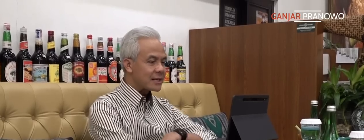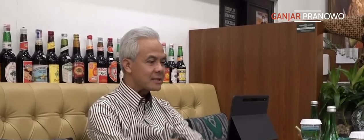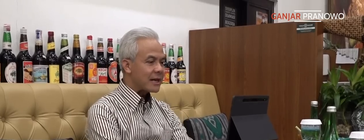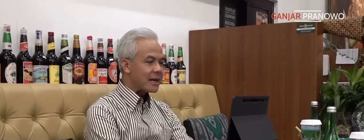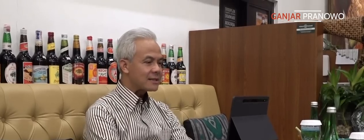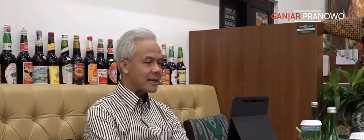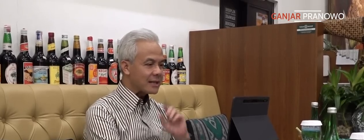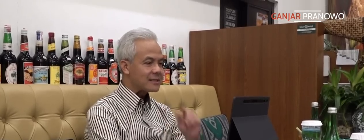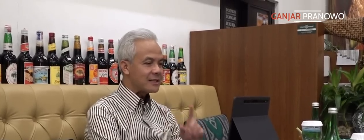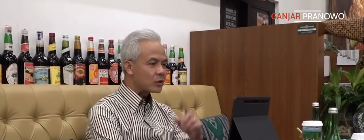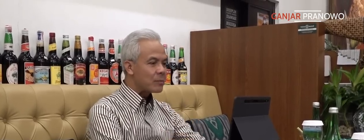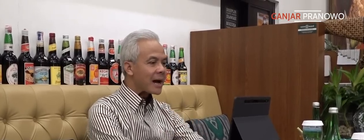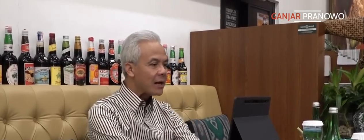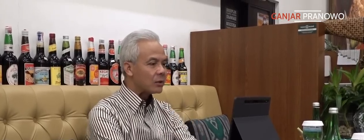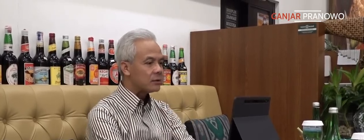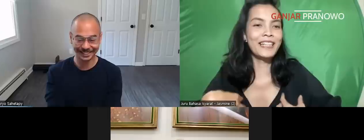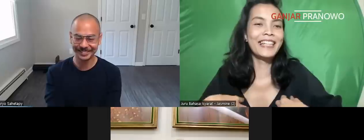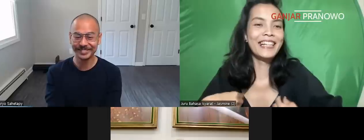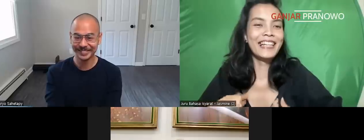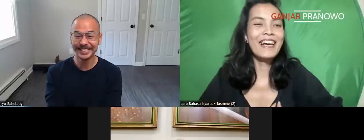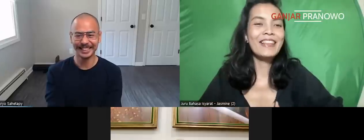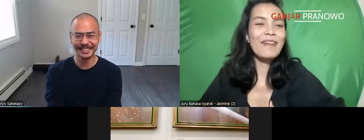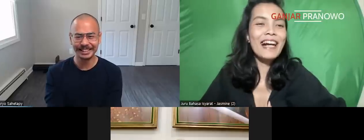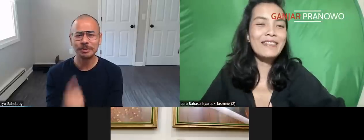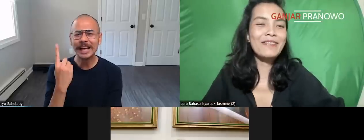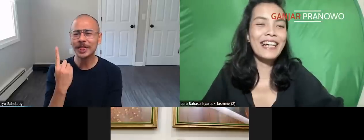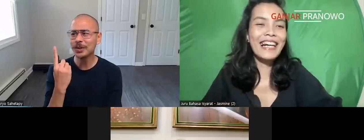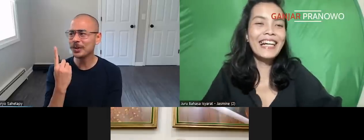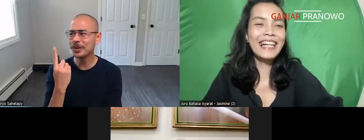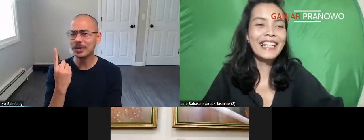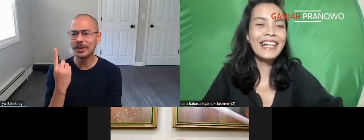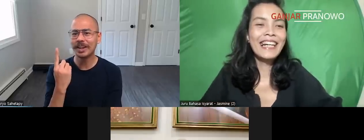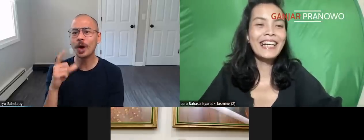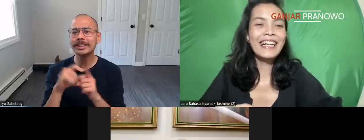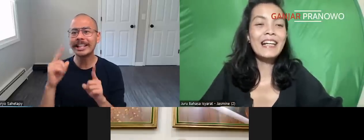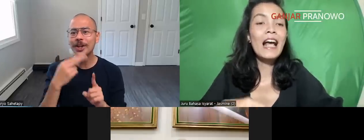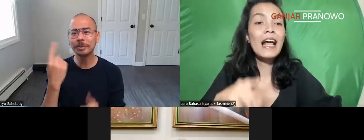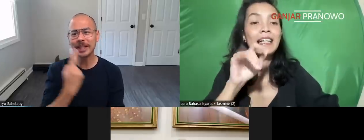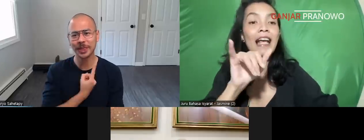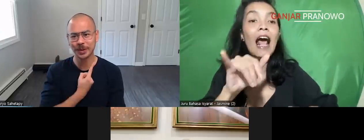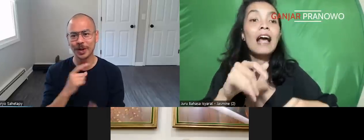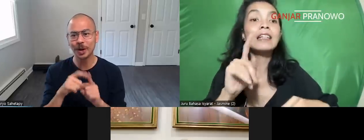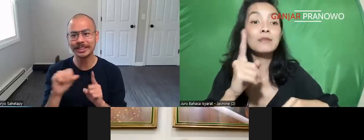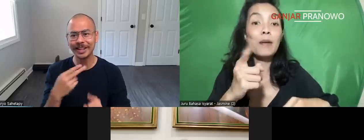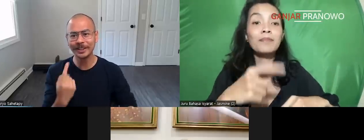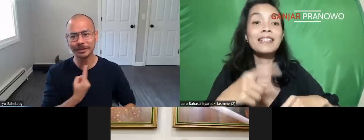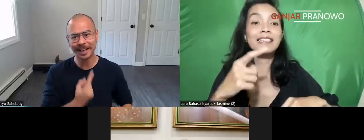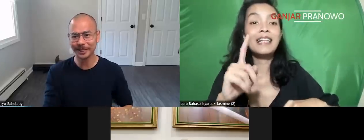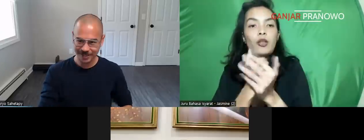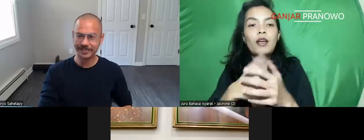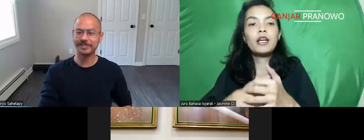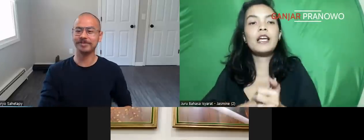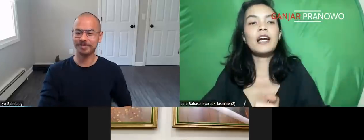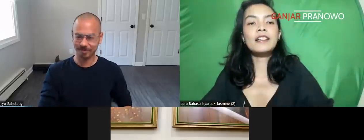ngajar di sana saya dari sini ikut bangga loh iya dan kamu su akan Iya kamu snya akan menjadi tokoh